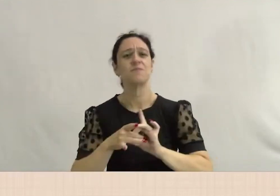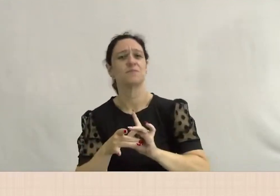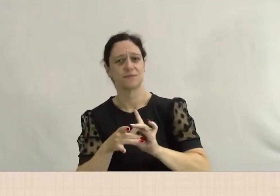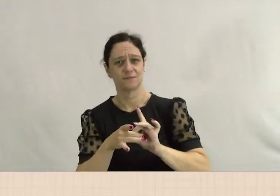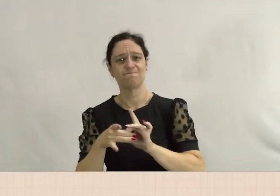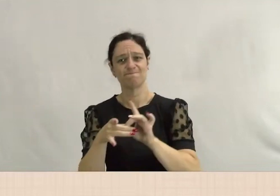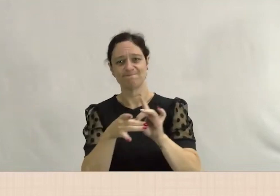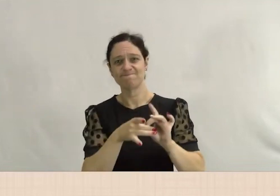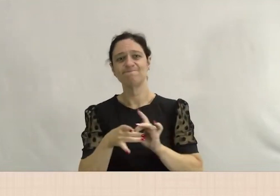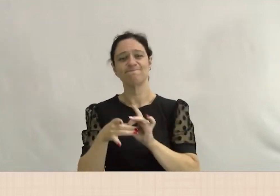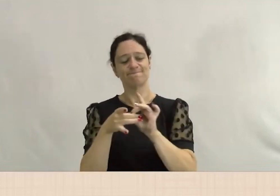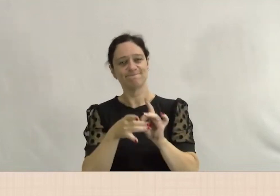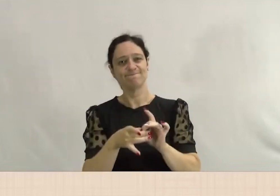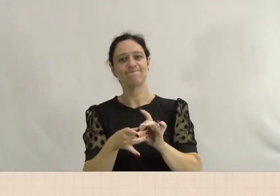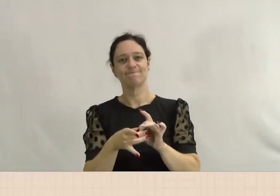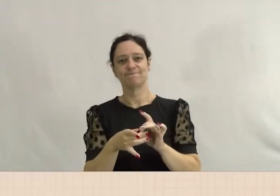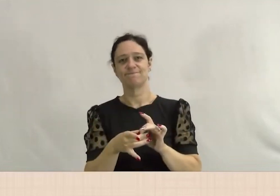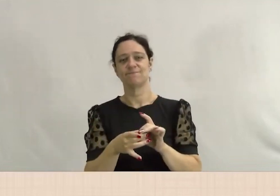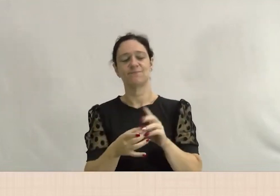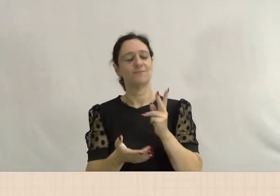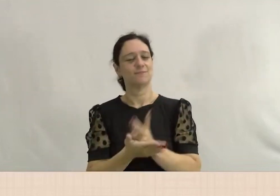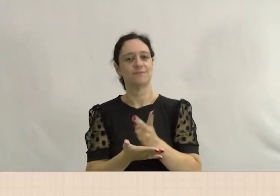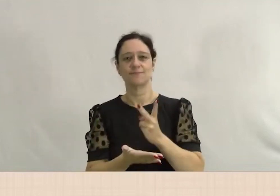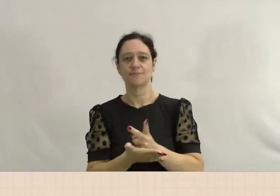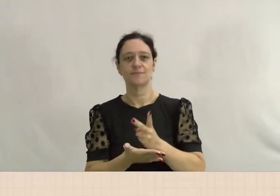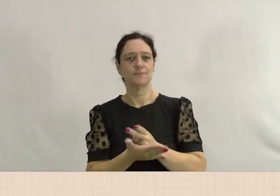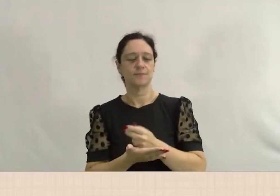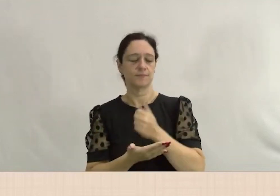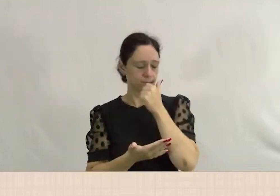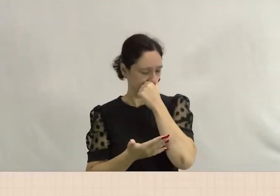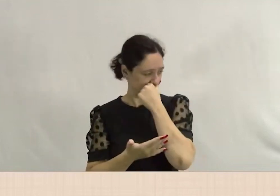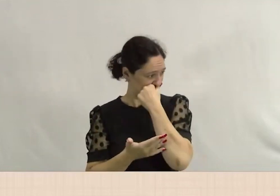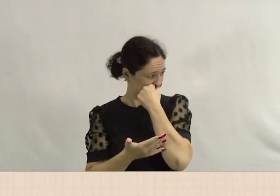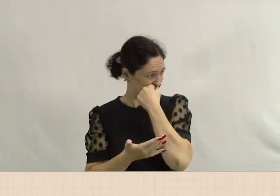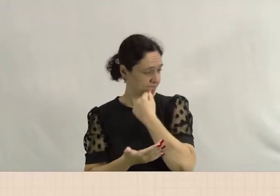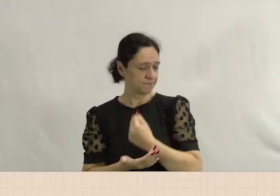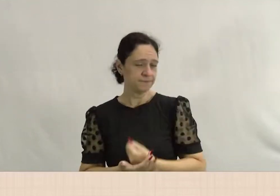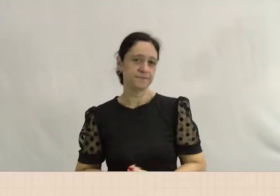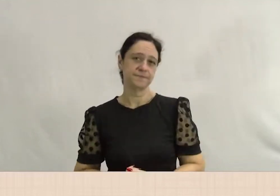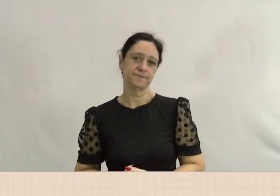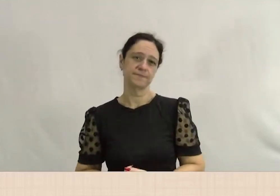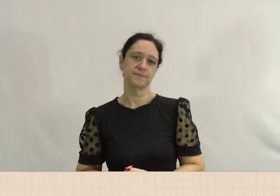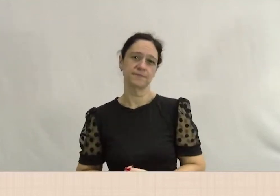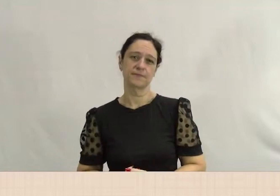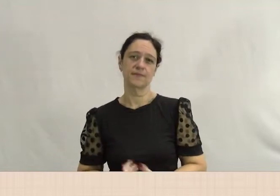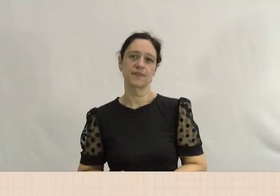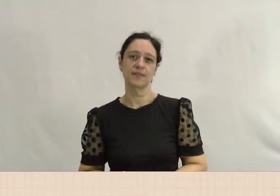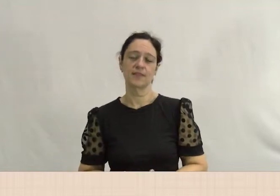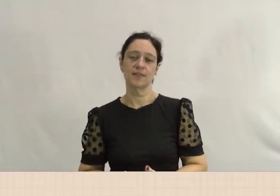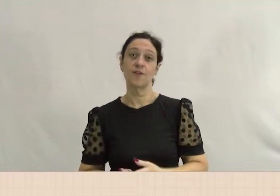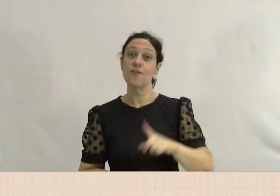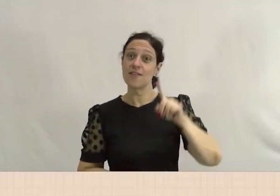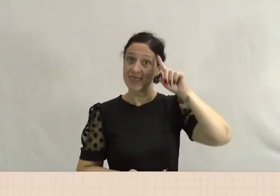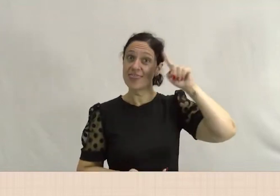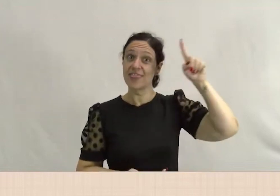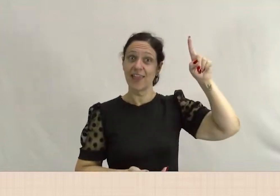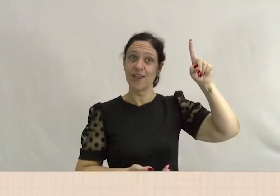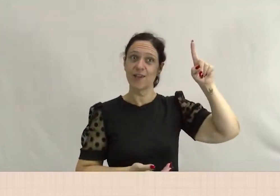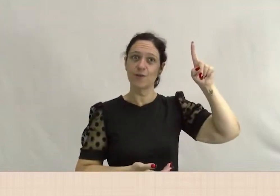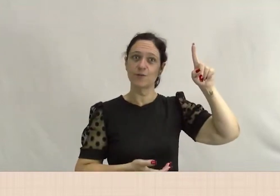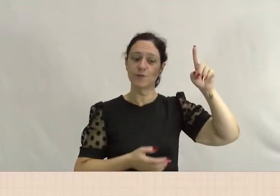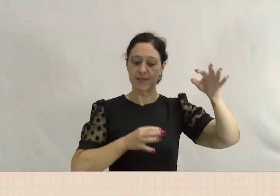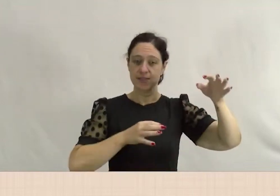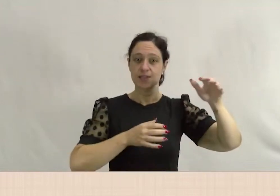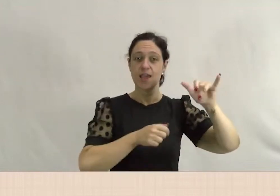só do mesmo amor, não é? Irmãos, Deus está fazendo um processo inverso do